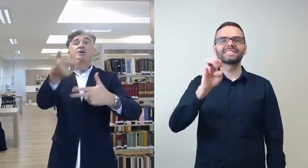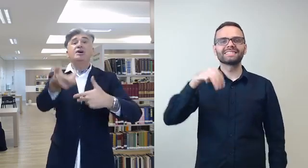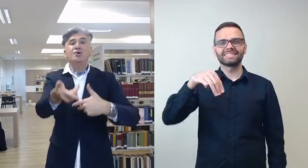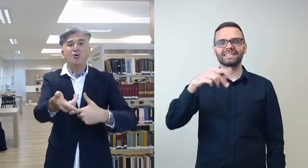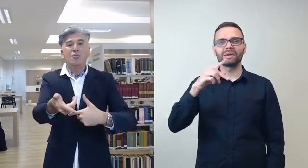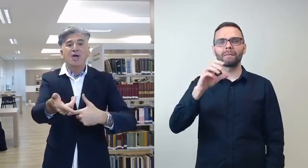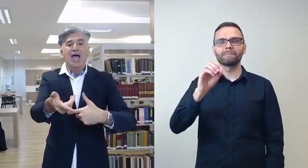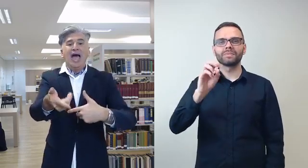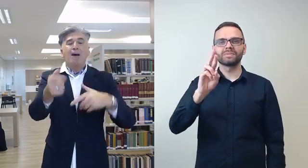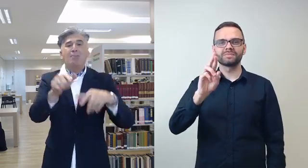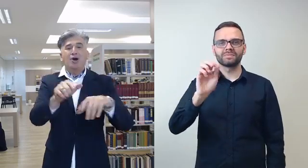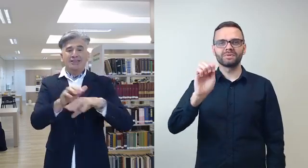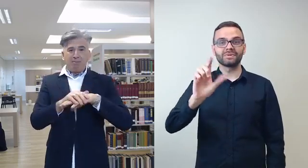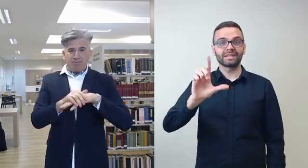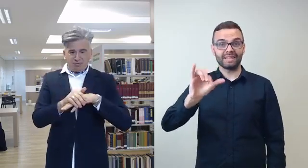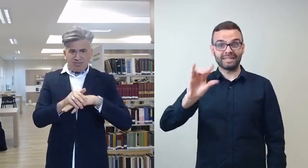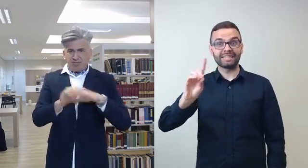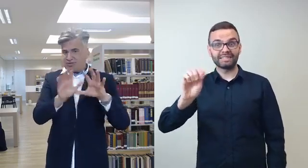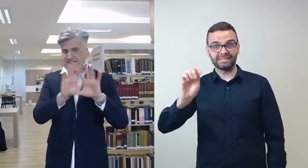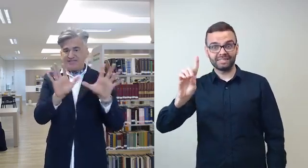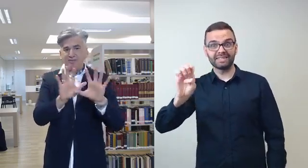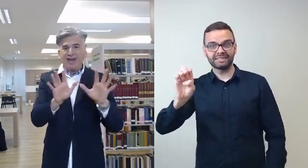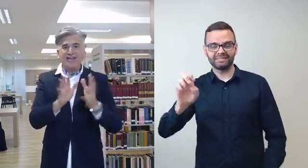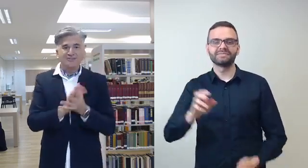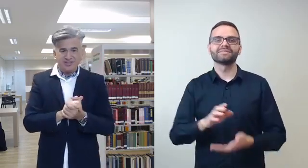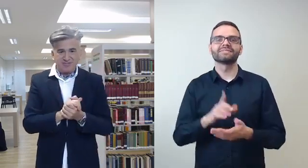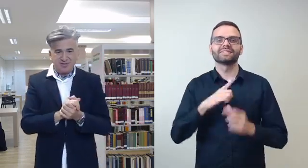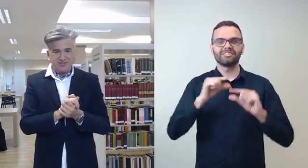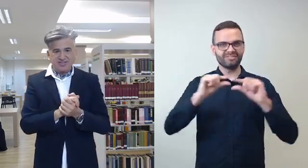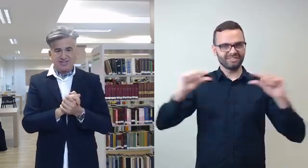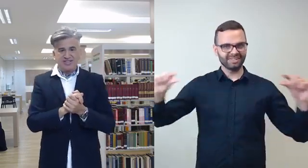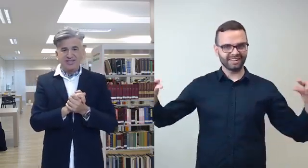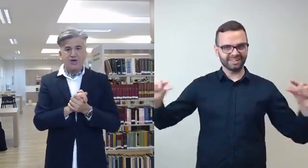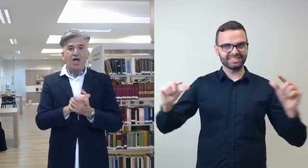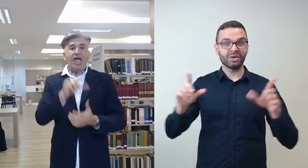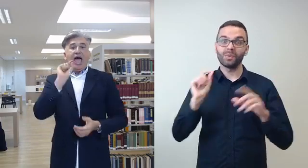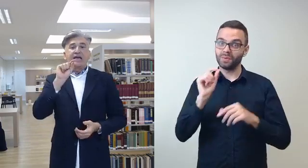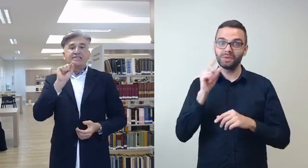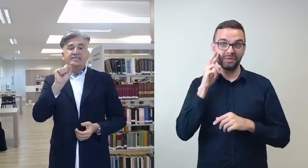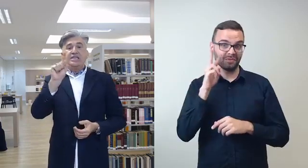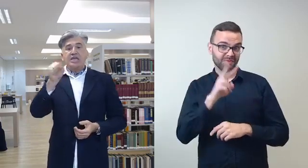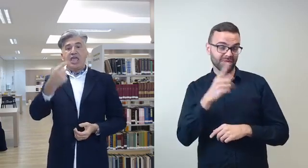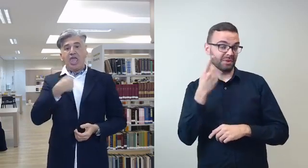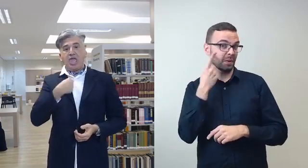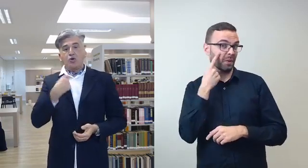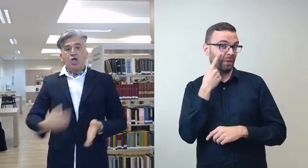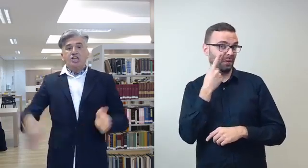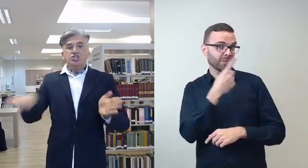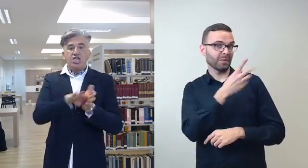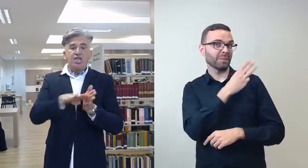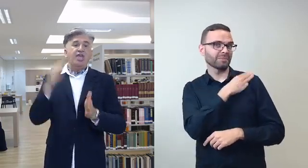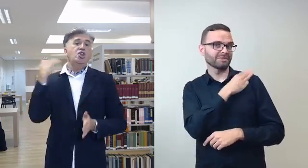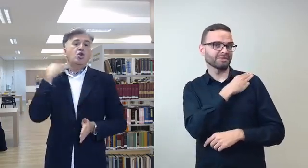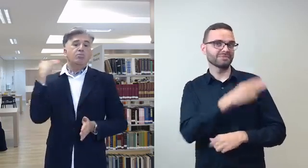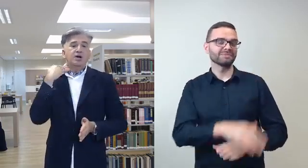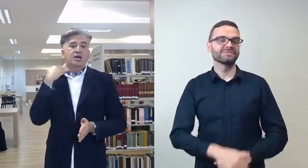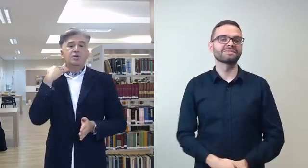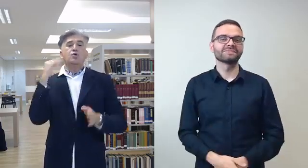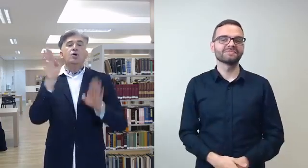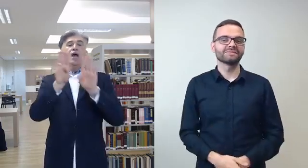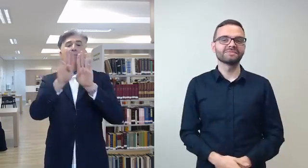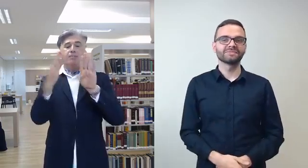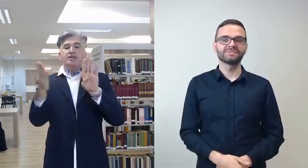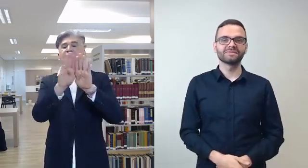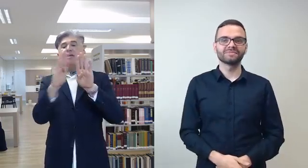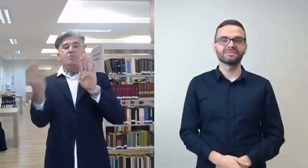no banco, a porta abriu. Sempre dou esse exemplo clássico nas minhas oficinas. Então, ó, assim que eu cheguei no